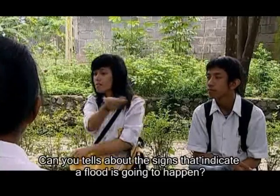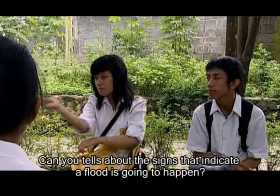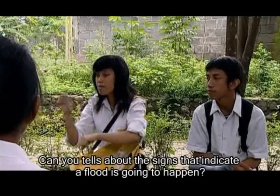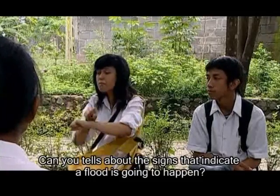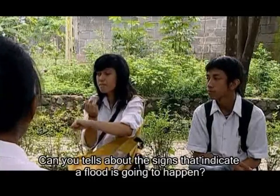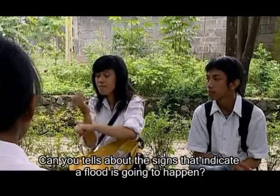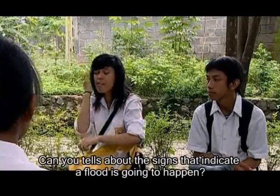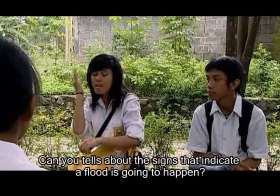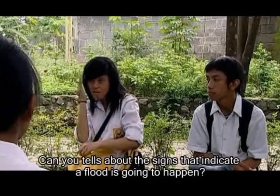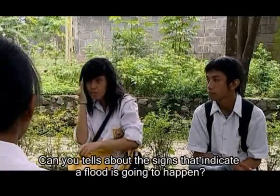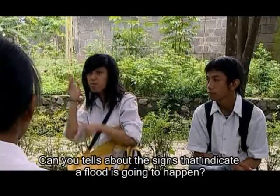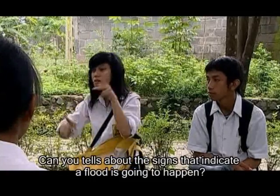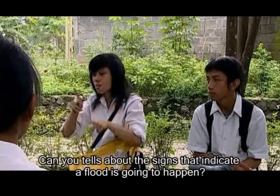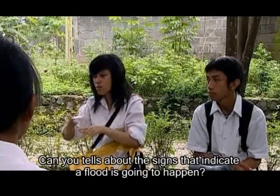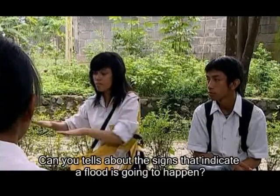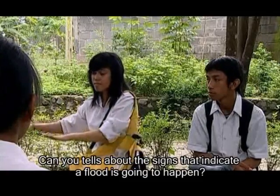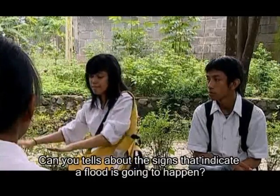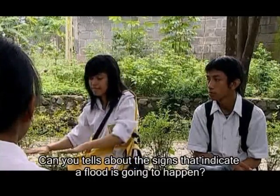Apakah bisa tahu pertanda terjadinya banjir?